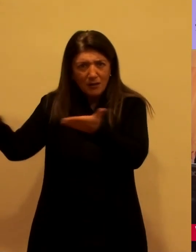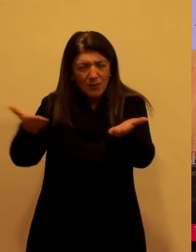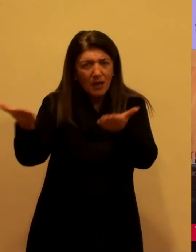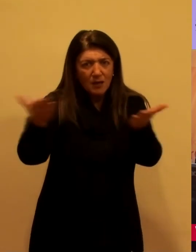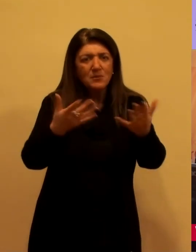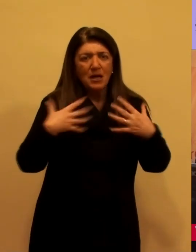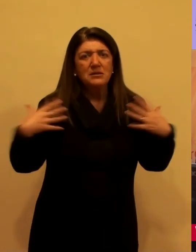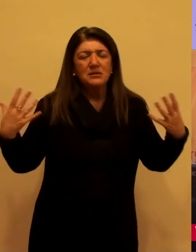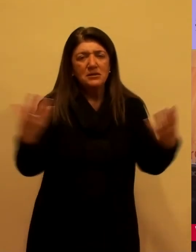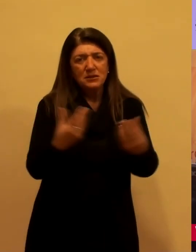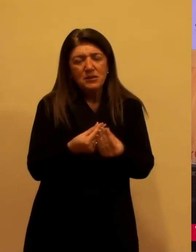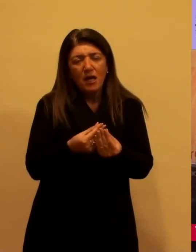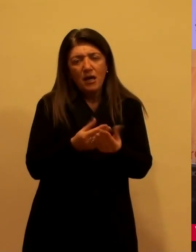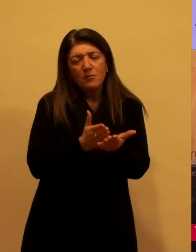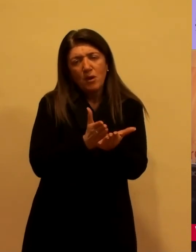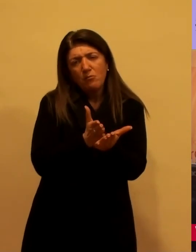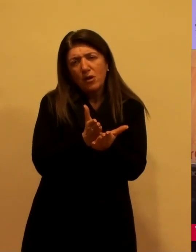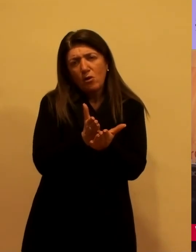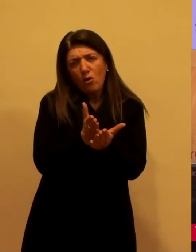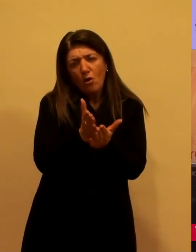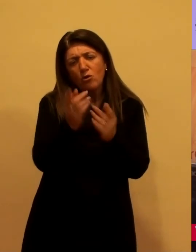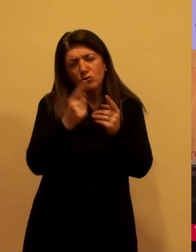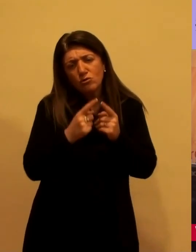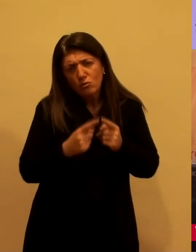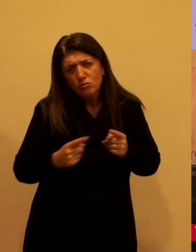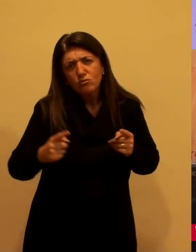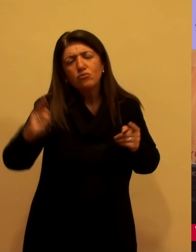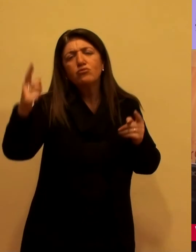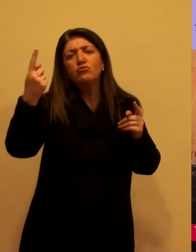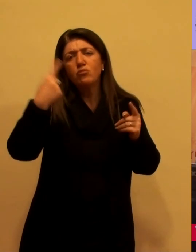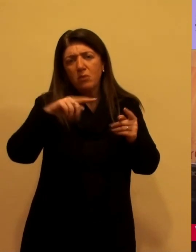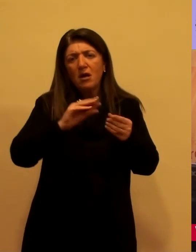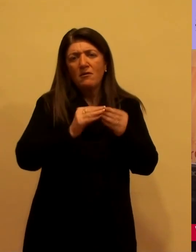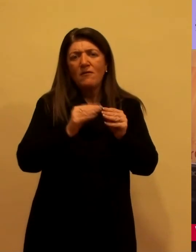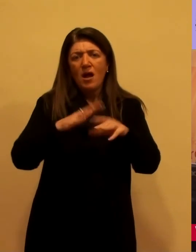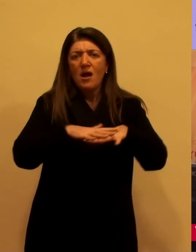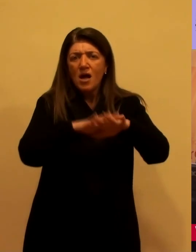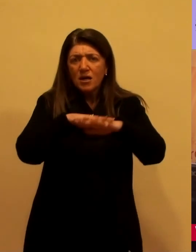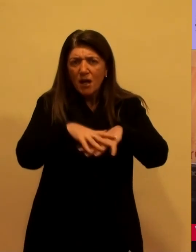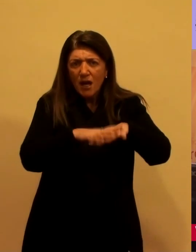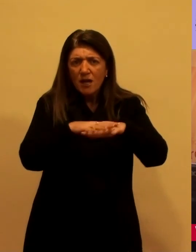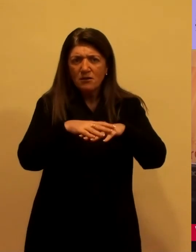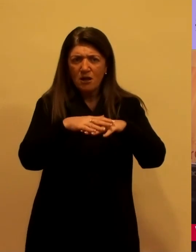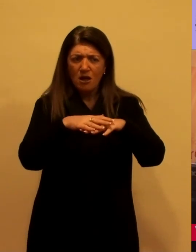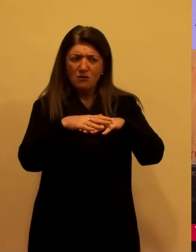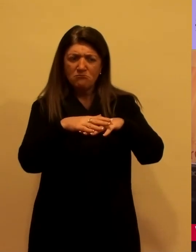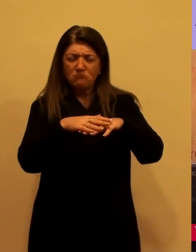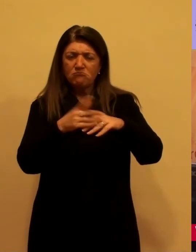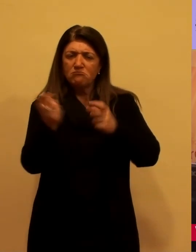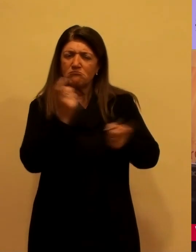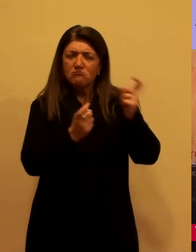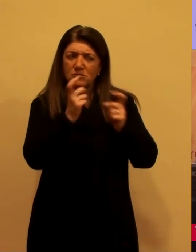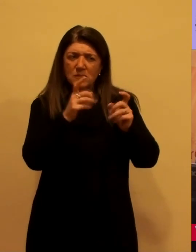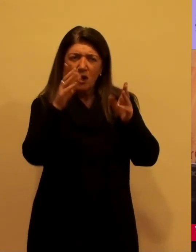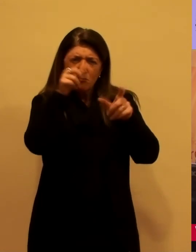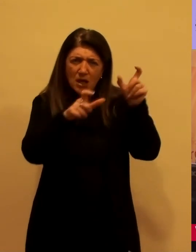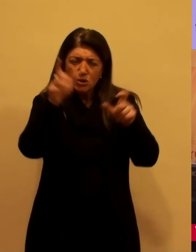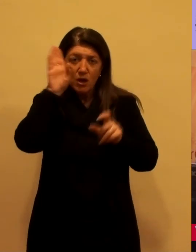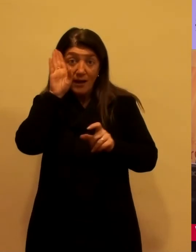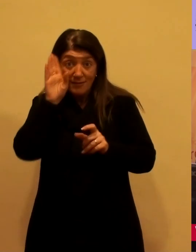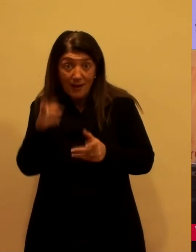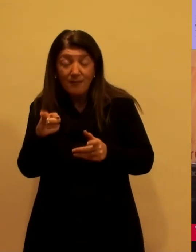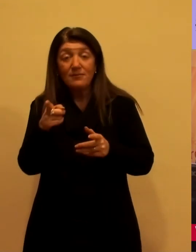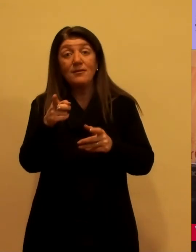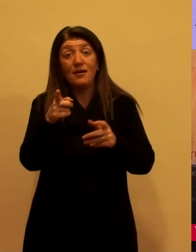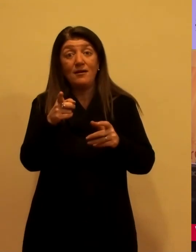che ha portato innanzitutto a creare sempre di più questa rete di persone attente e sensibili al tema, e poi ha